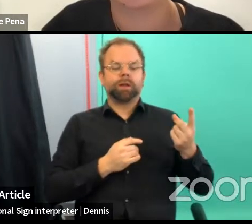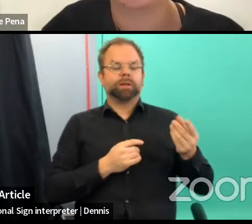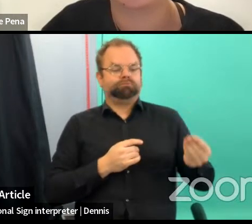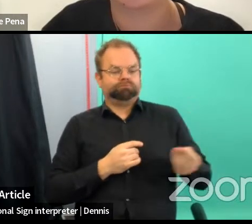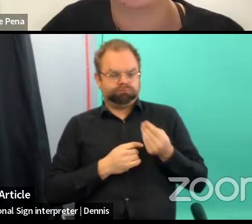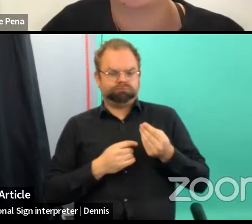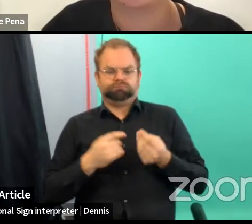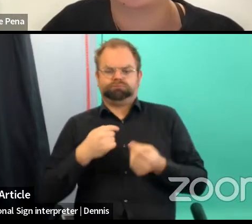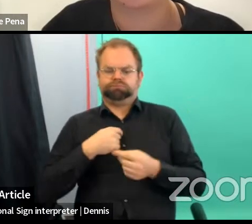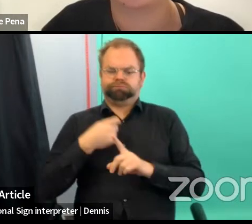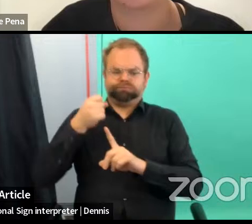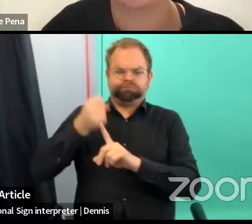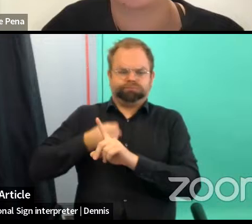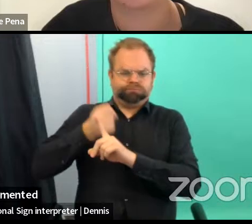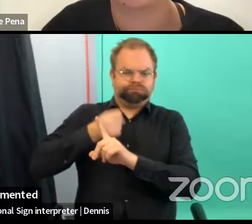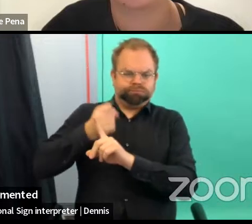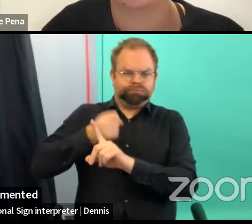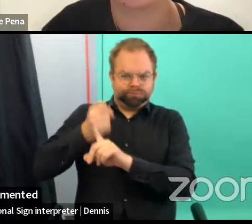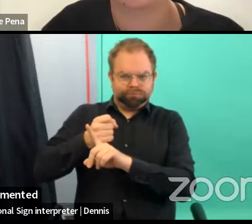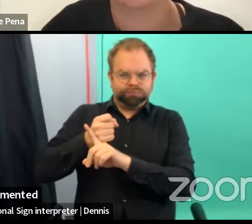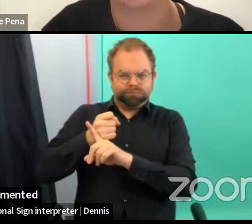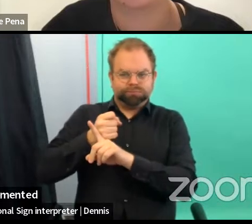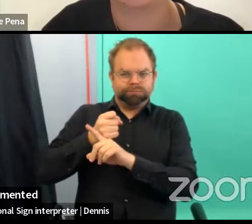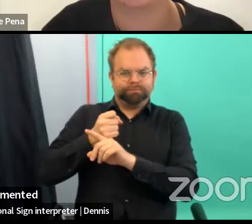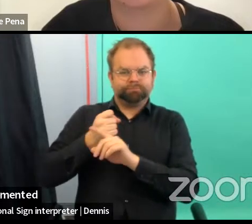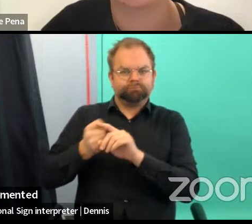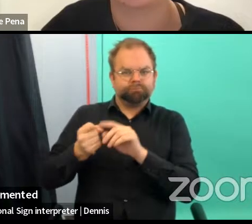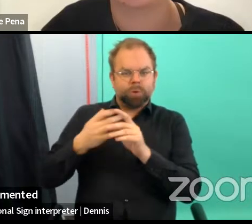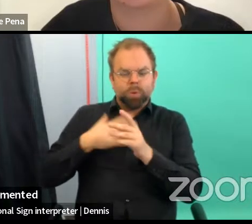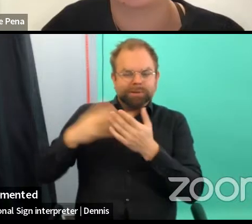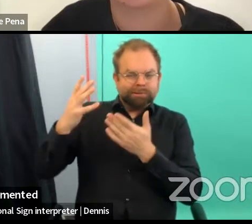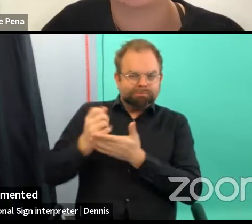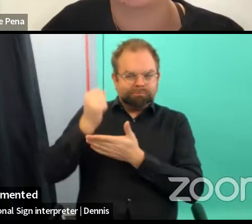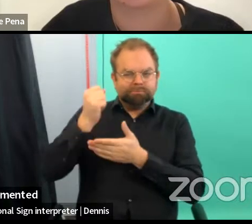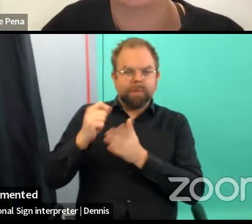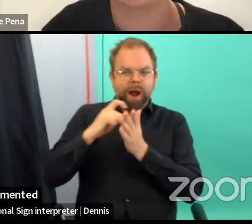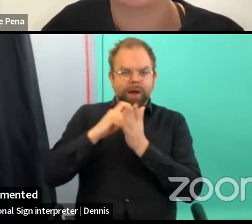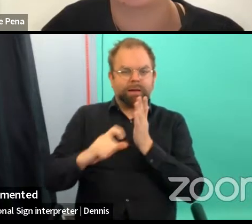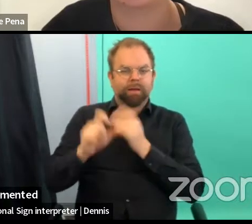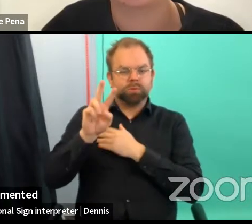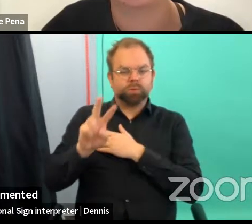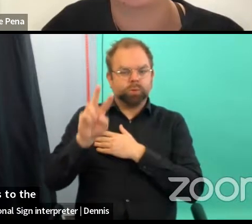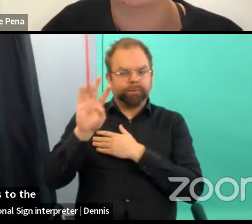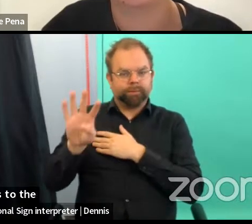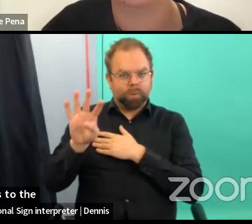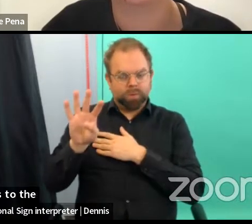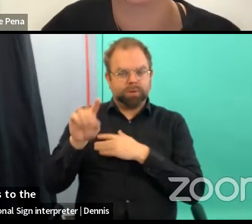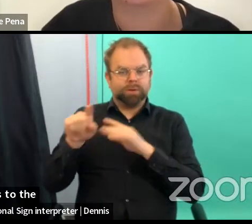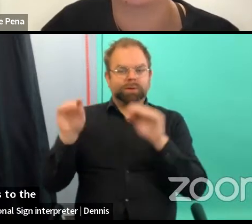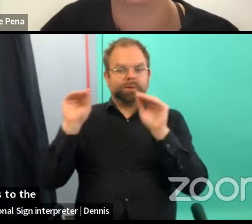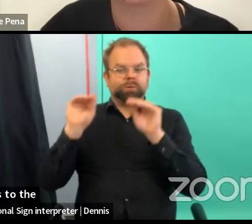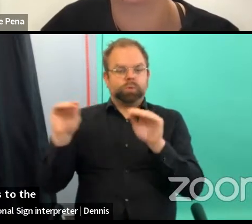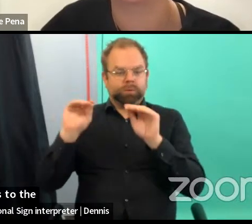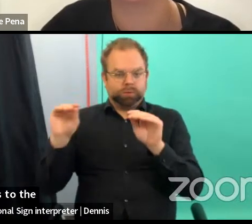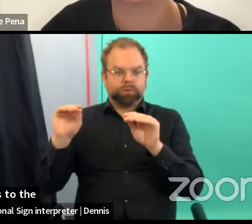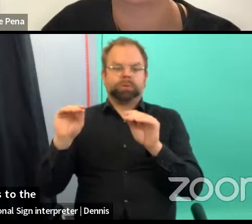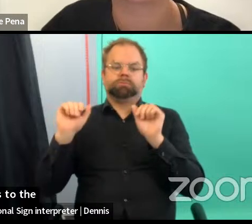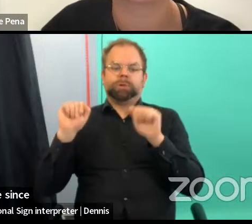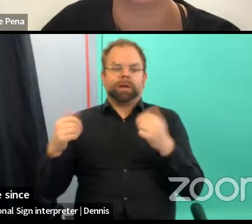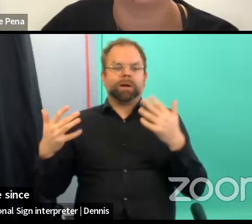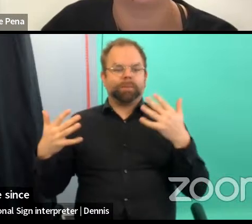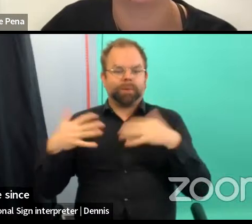comité, hemos visto una enorme participación de la sociedad civil y esto me parece una